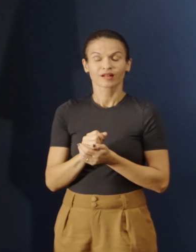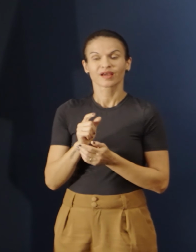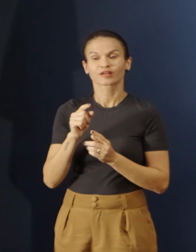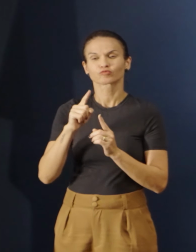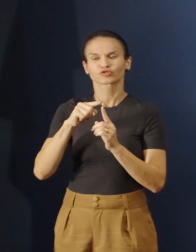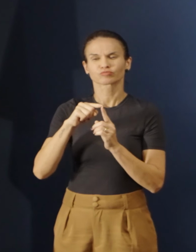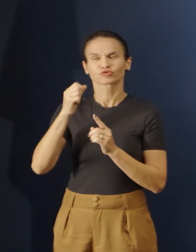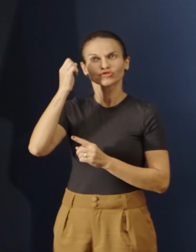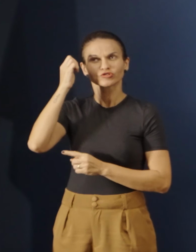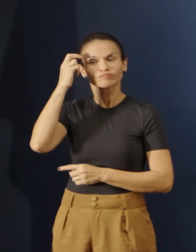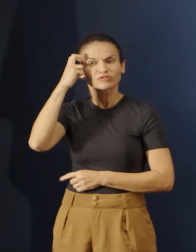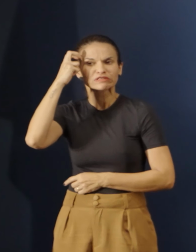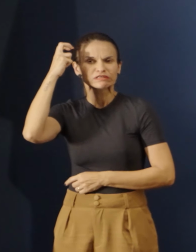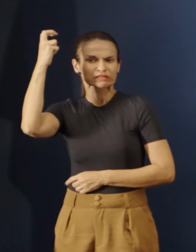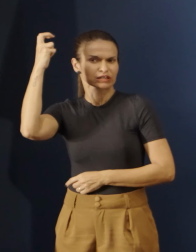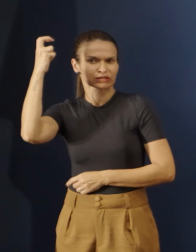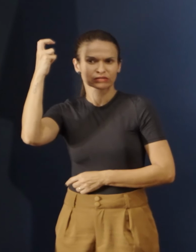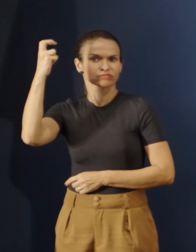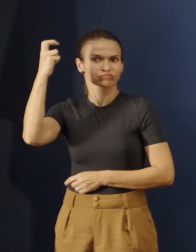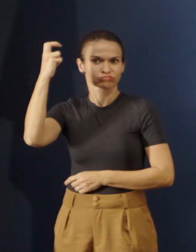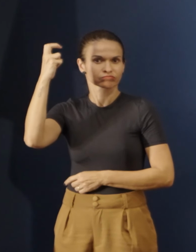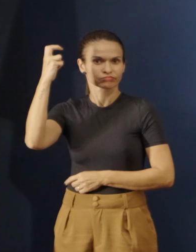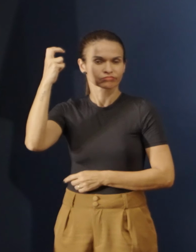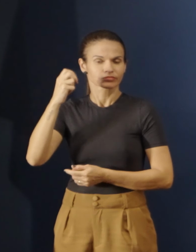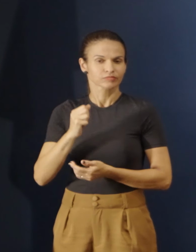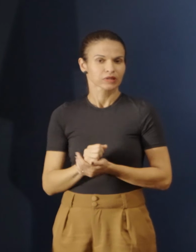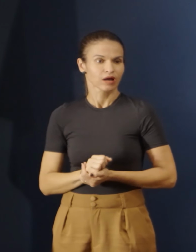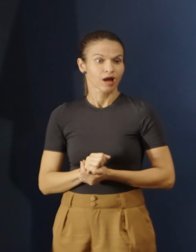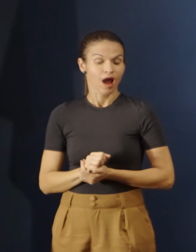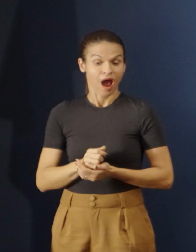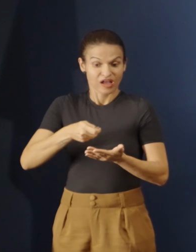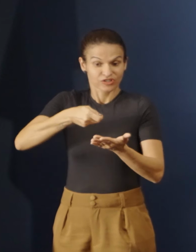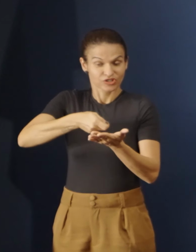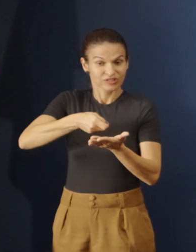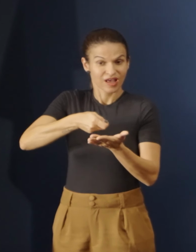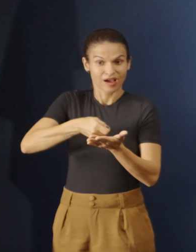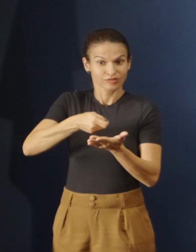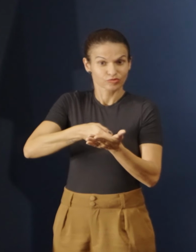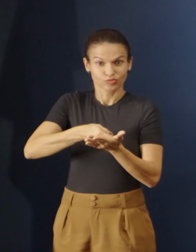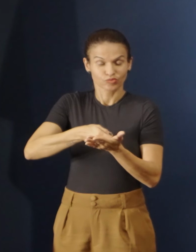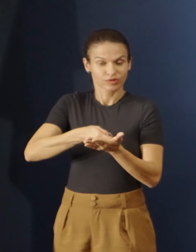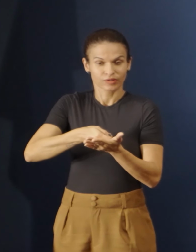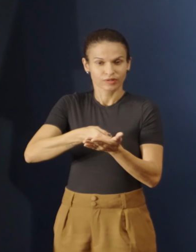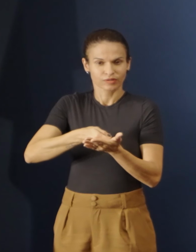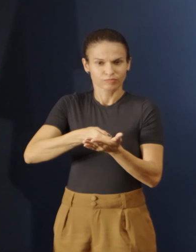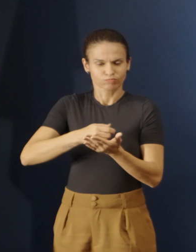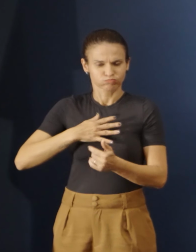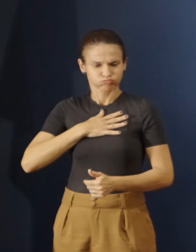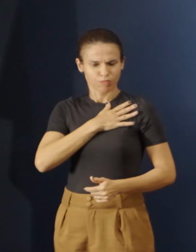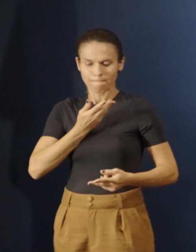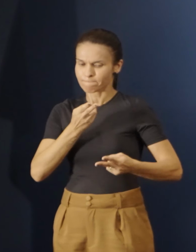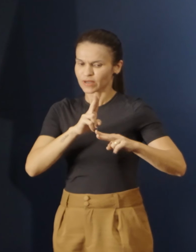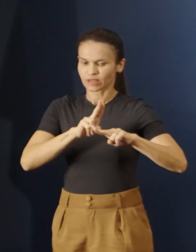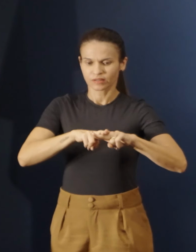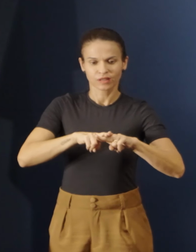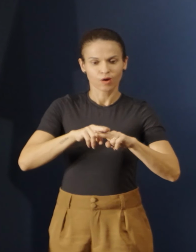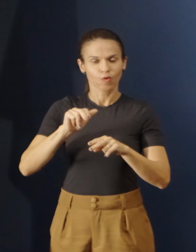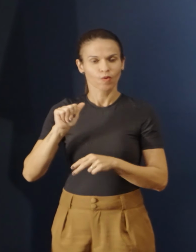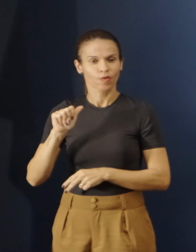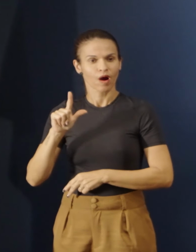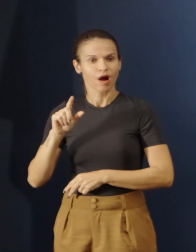de intelectual meio intocável, vamos dizer assim. Então a ditadura, o regime não prendeu, não encarcerou o seu